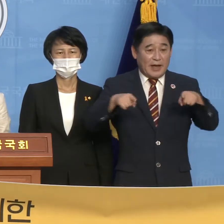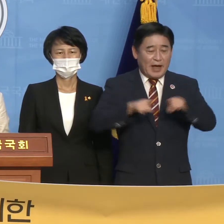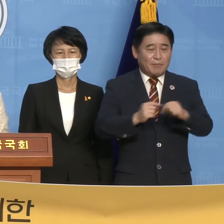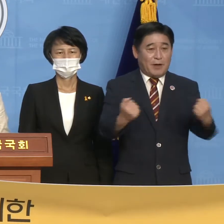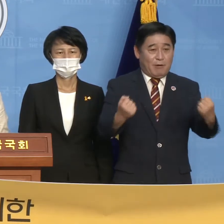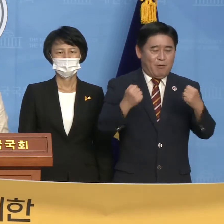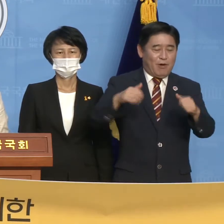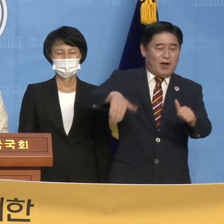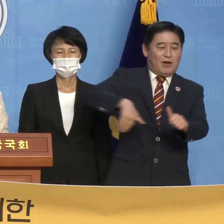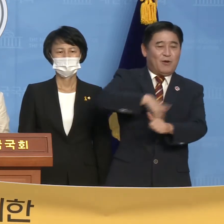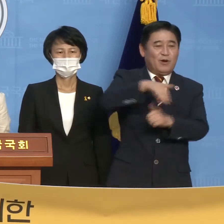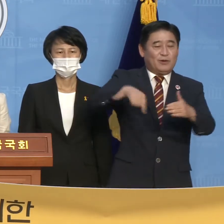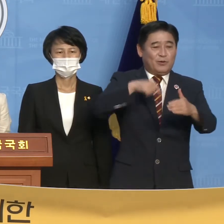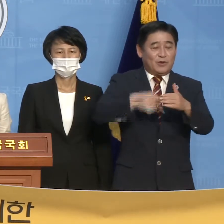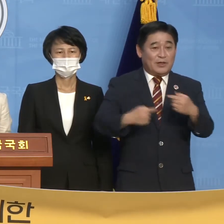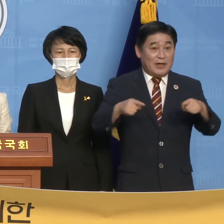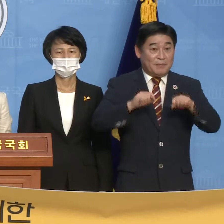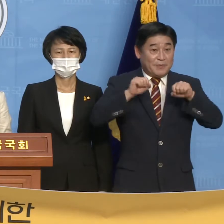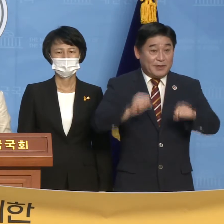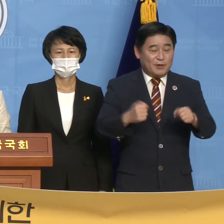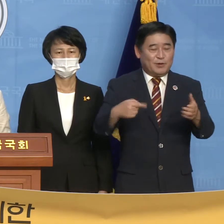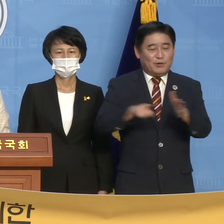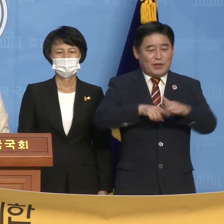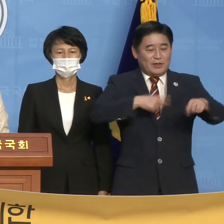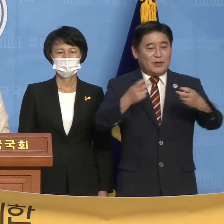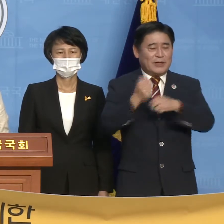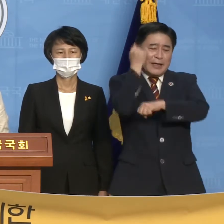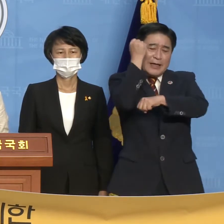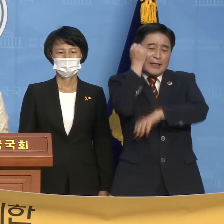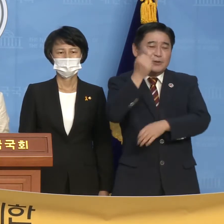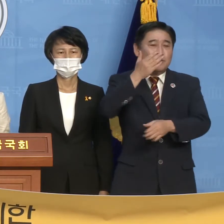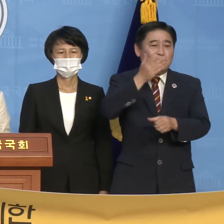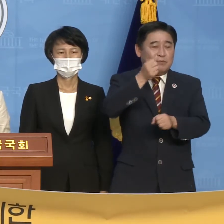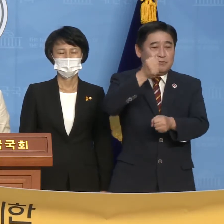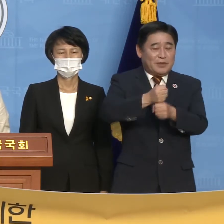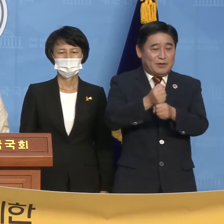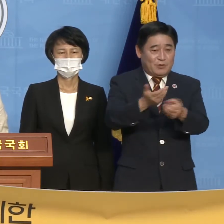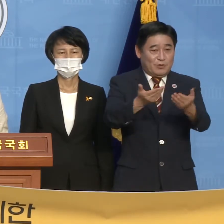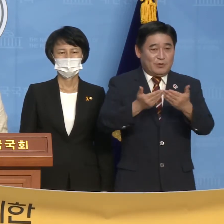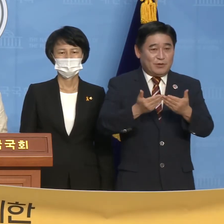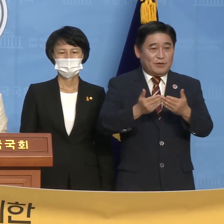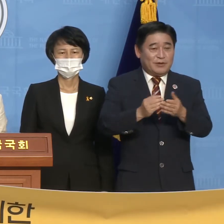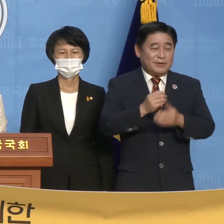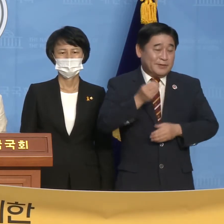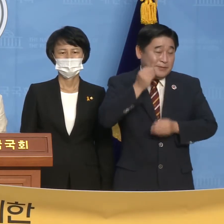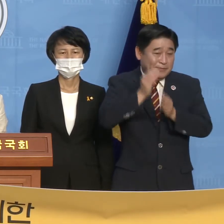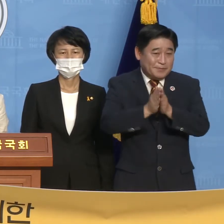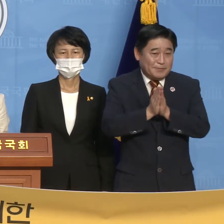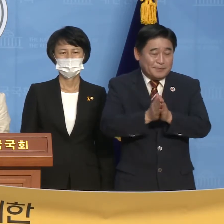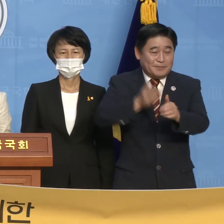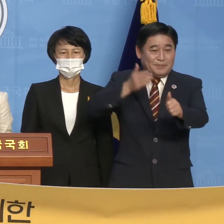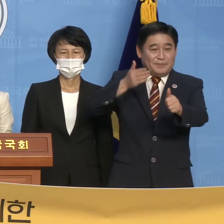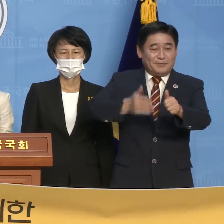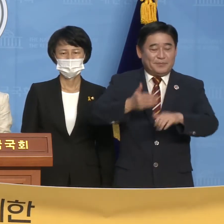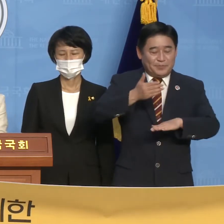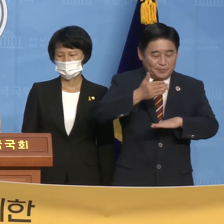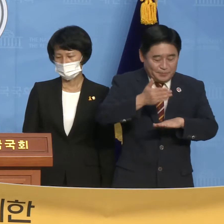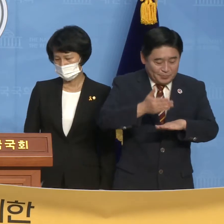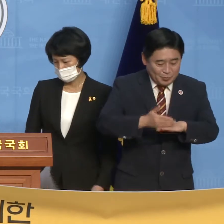건강한 환경에서 공존하기 위한 정책의 기틀을 마련해 주실 것을 간곡하게 부탁드립니다.